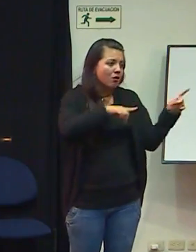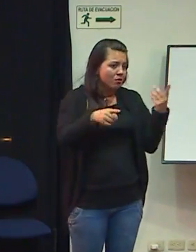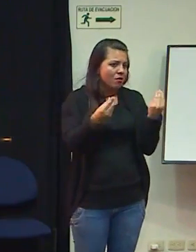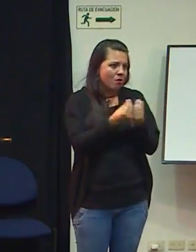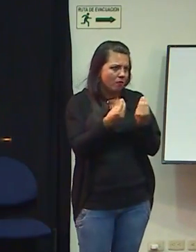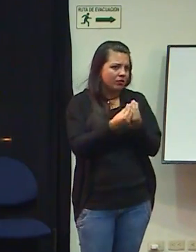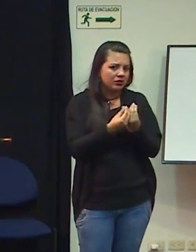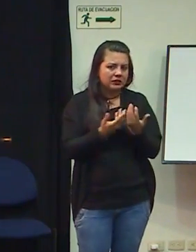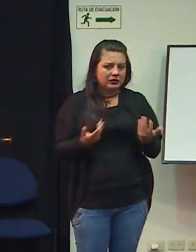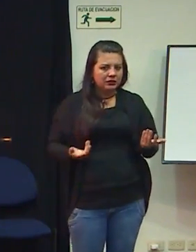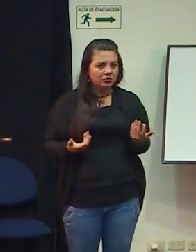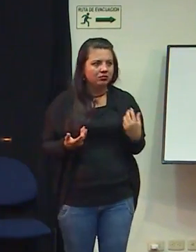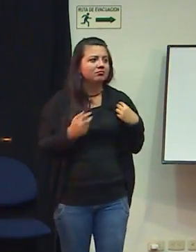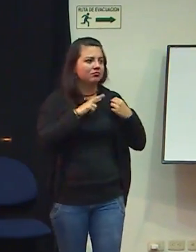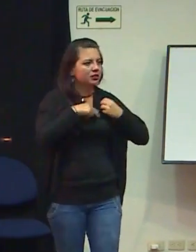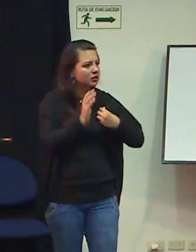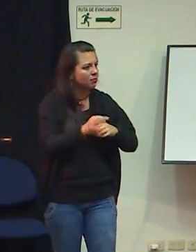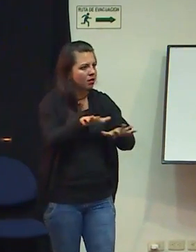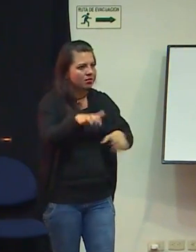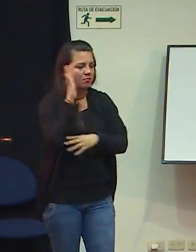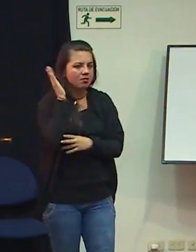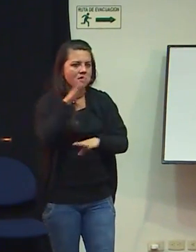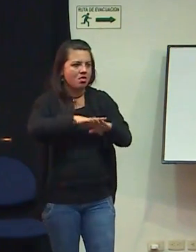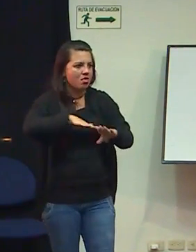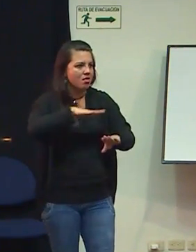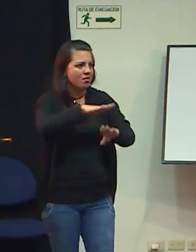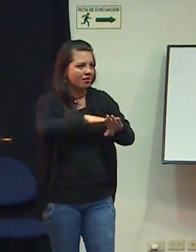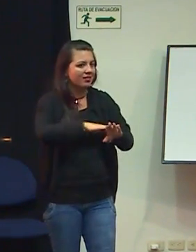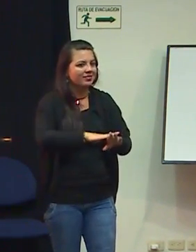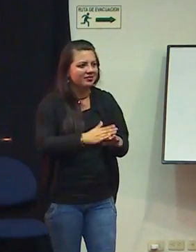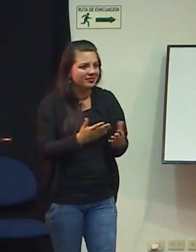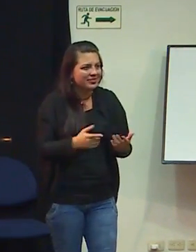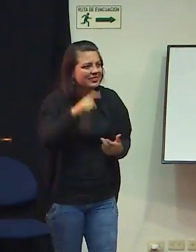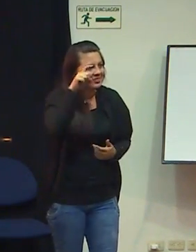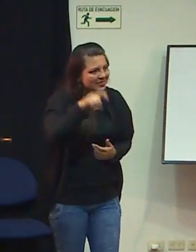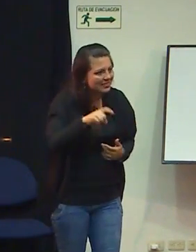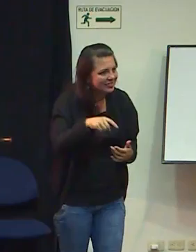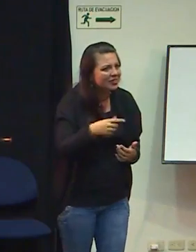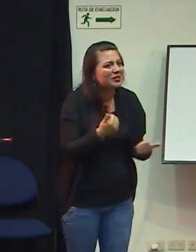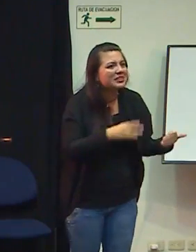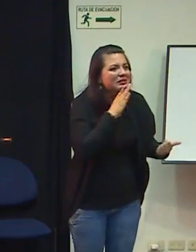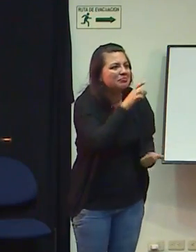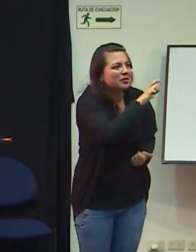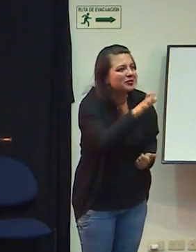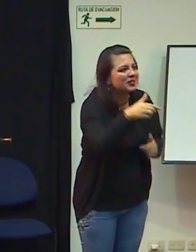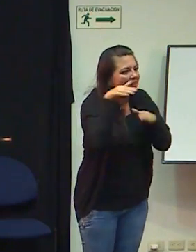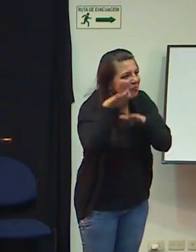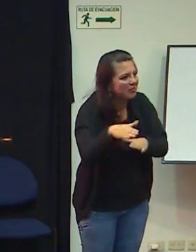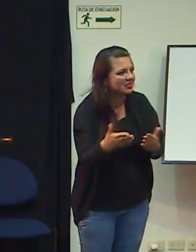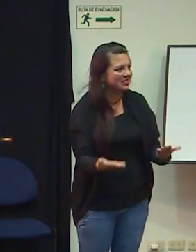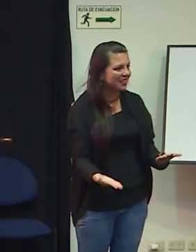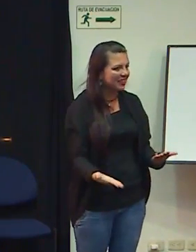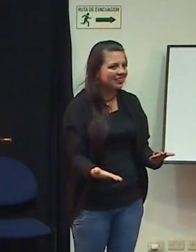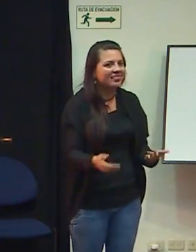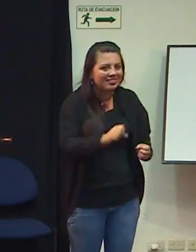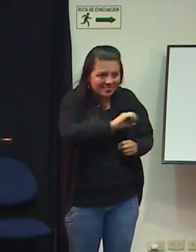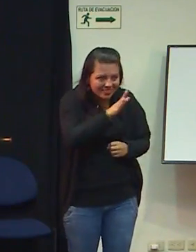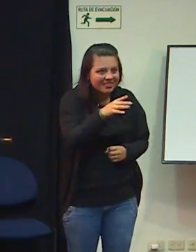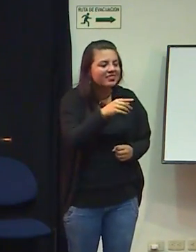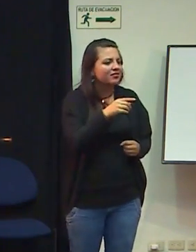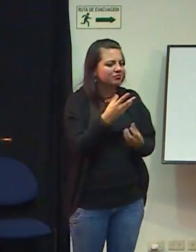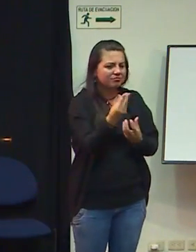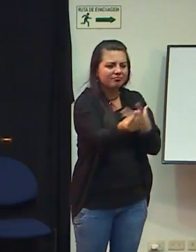compañeras, nosotros lo hemos dicho en todas las asambleas, necesitamos personas representativas de todos los estamentos